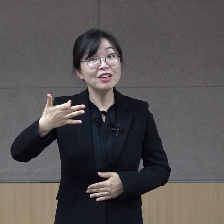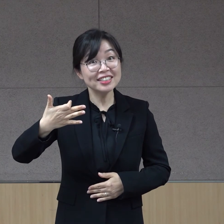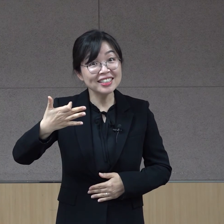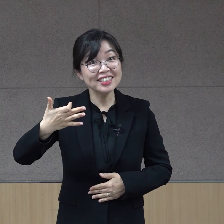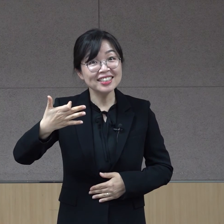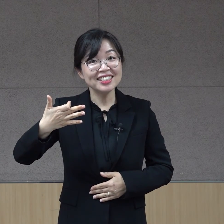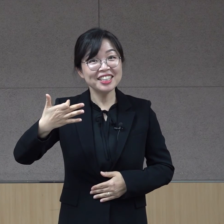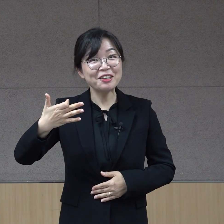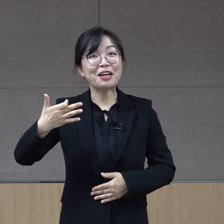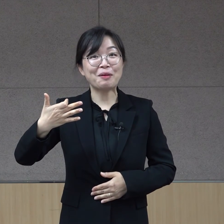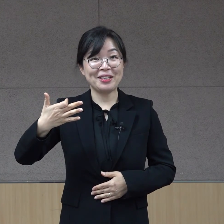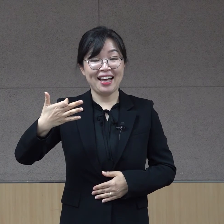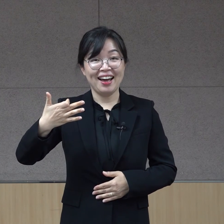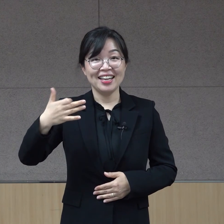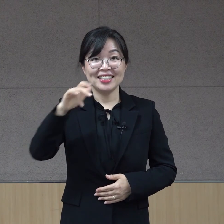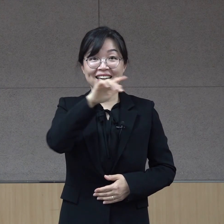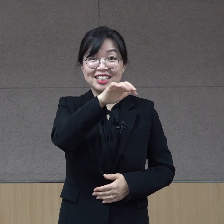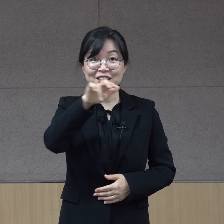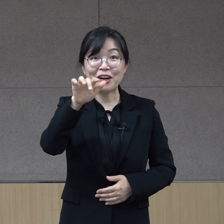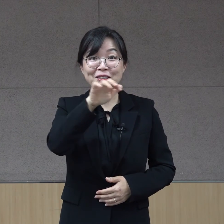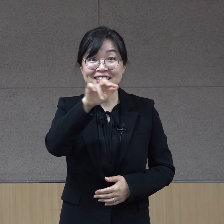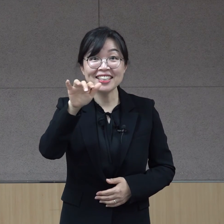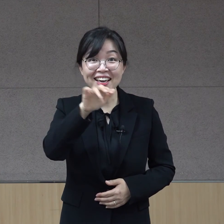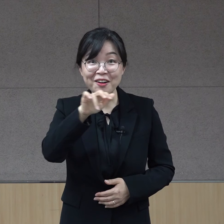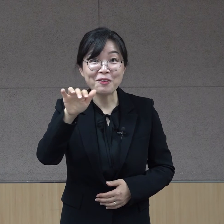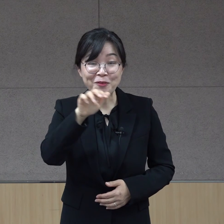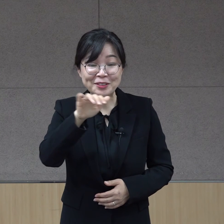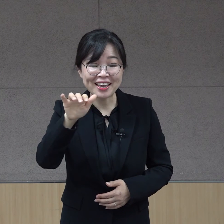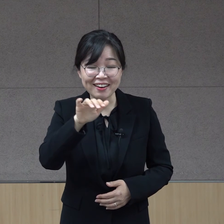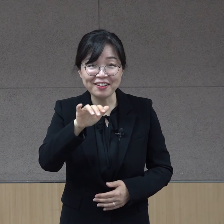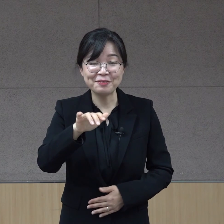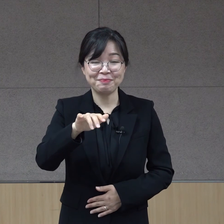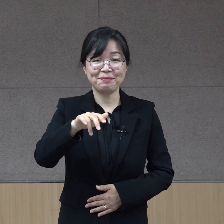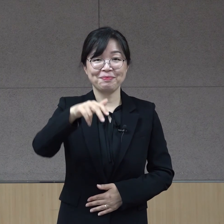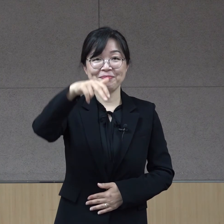이수어는 이거라고 합니다. 제가 지화로 쓸게요. 보세요.